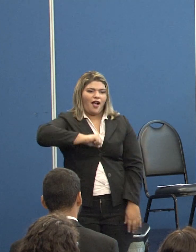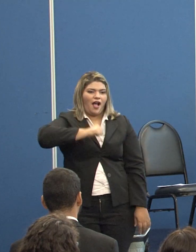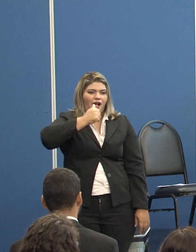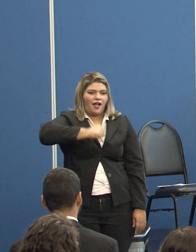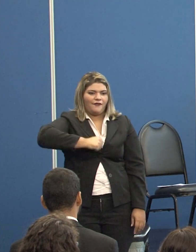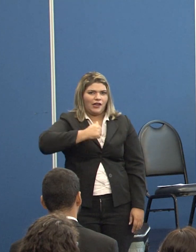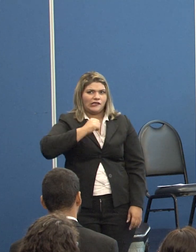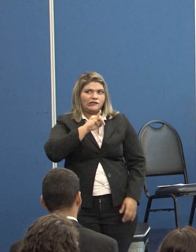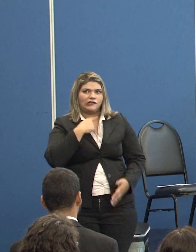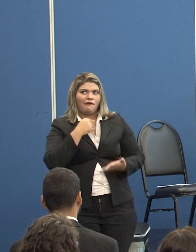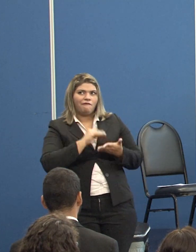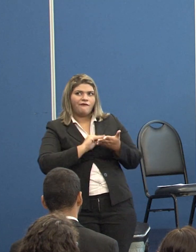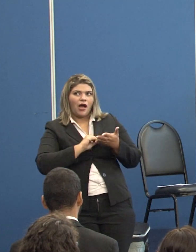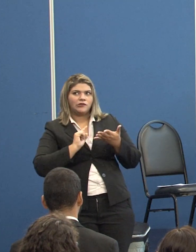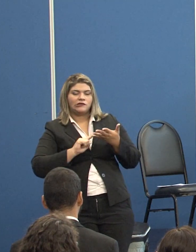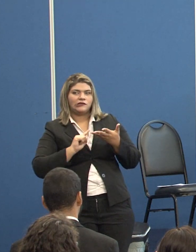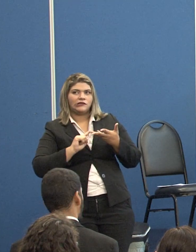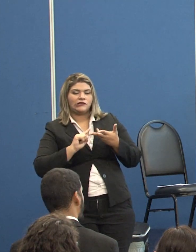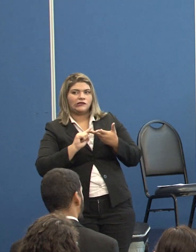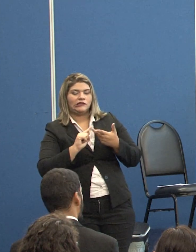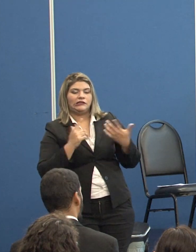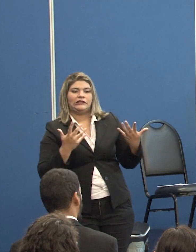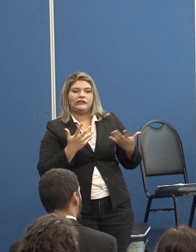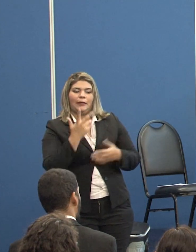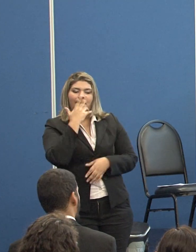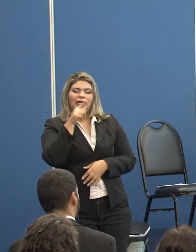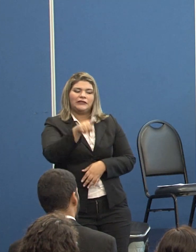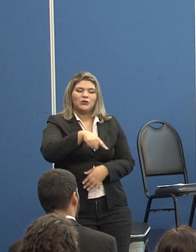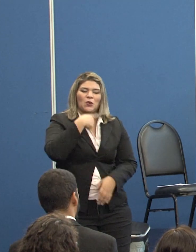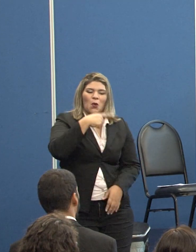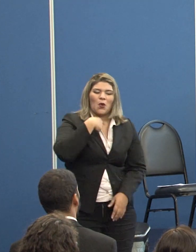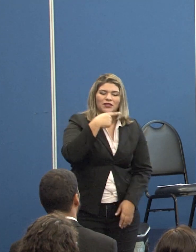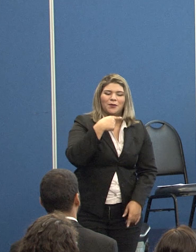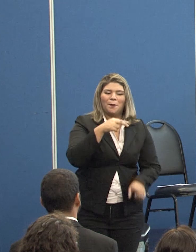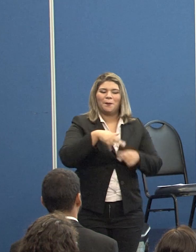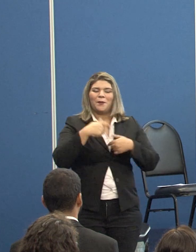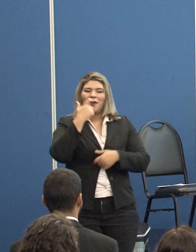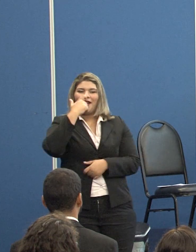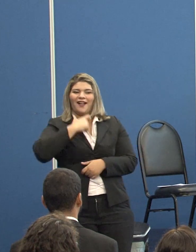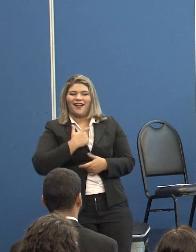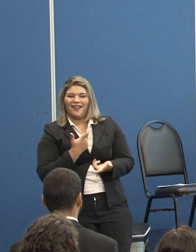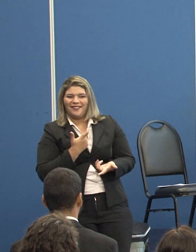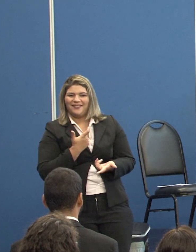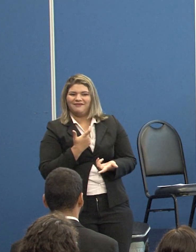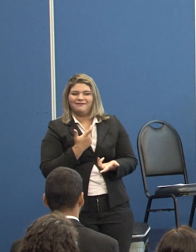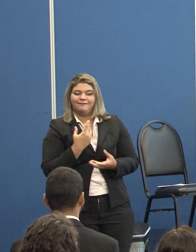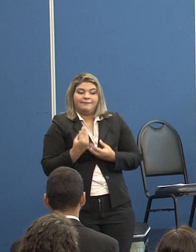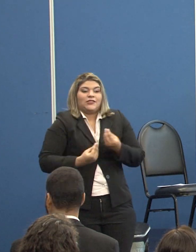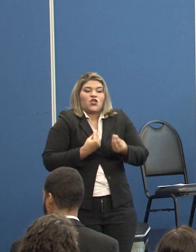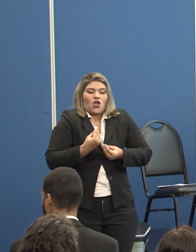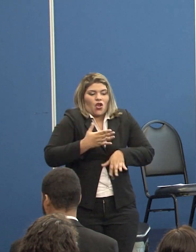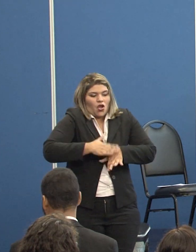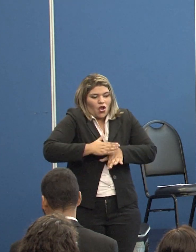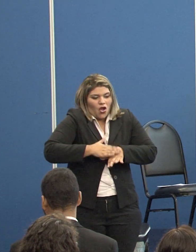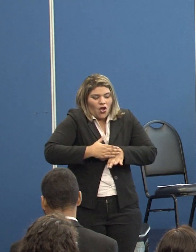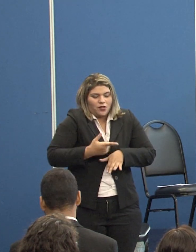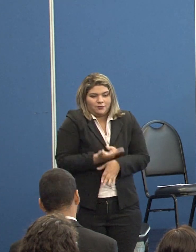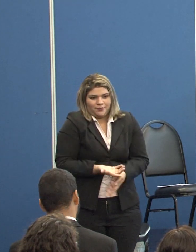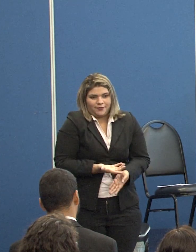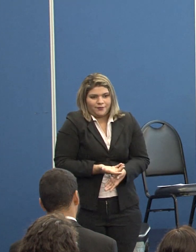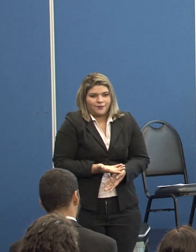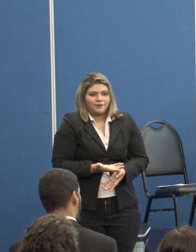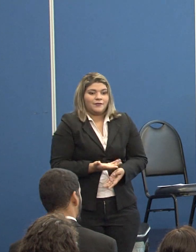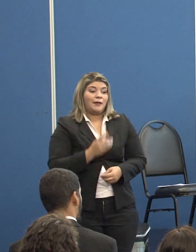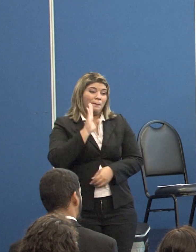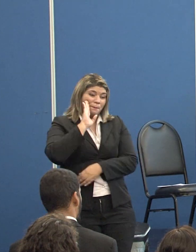alguma situação na qual fez com que o meu aluno não tivesse conhecimento pleno do conteúdo que foi dado, não tivesse,